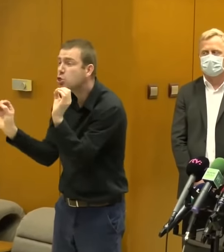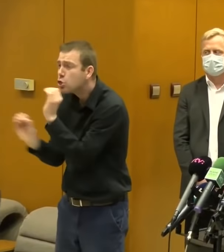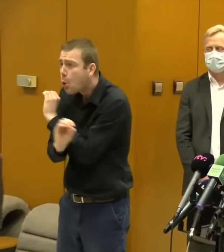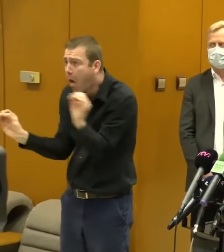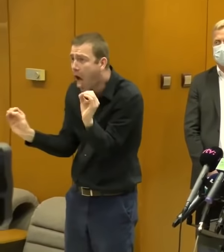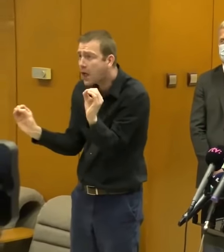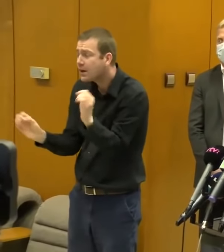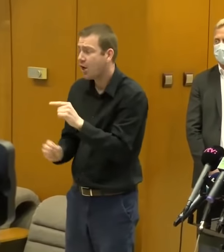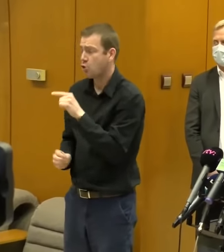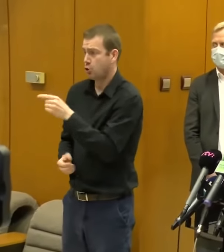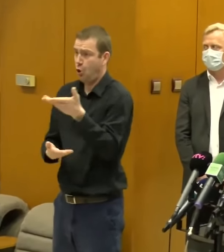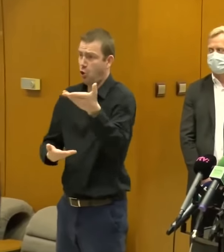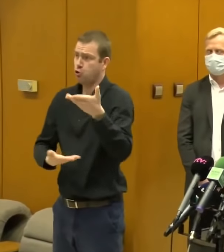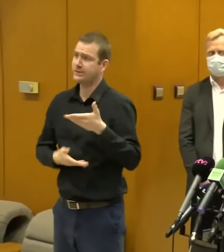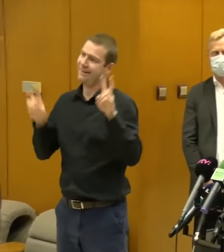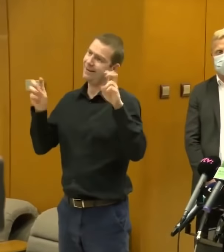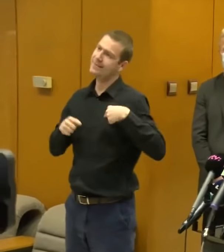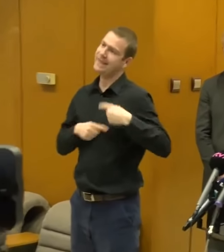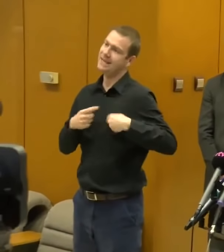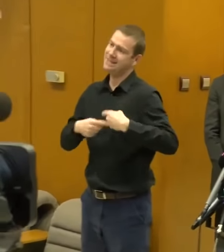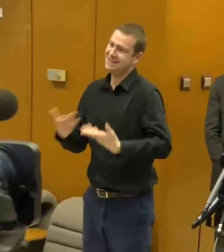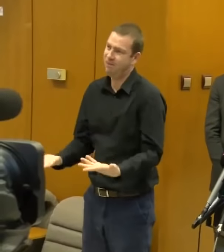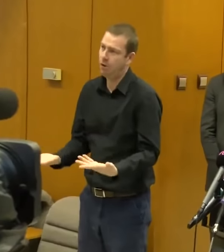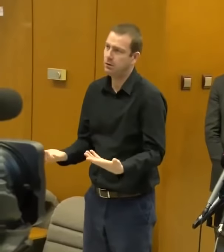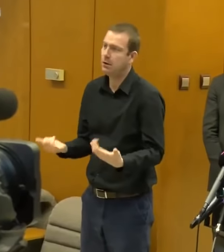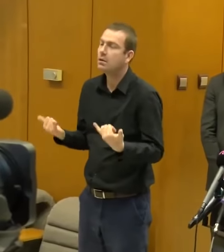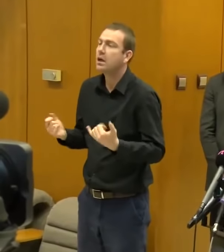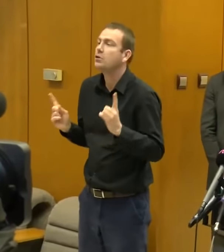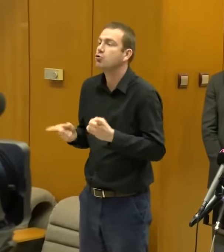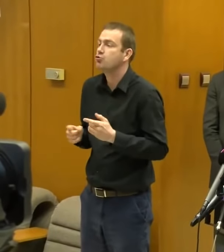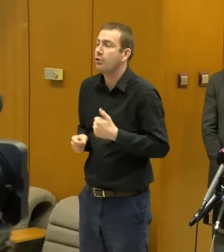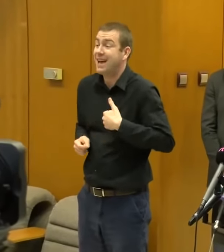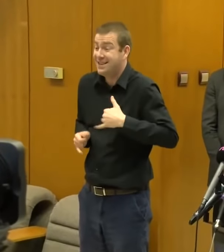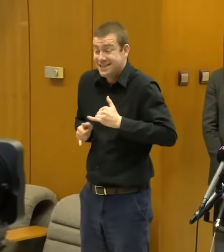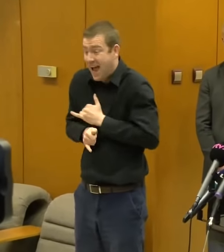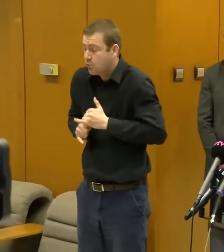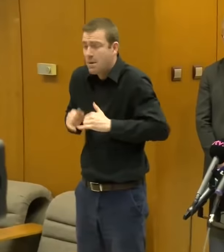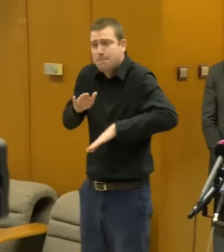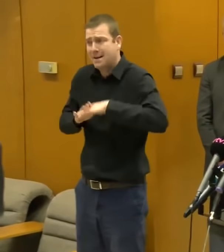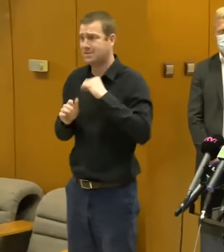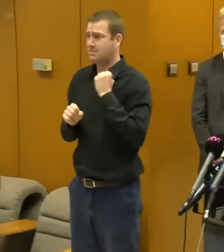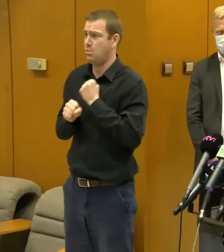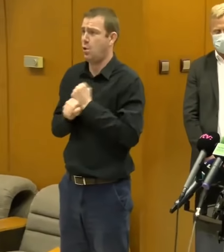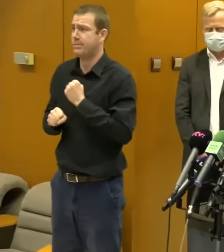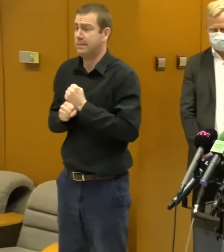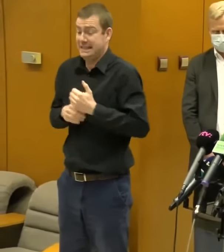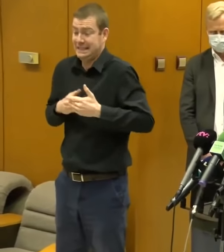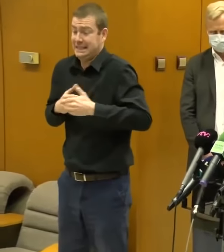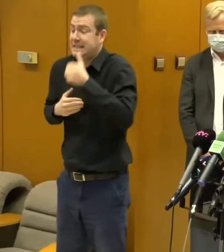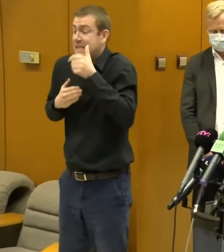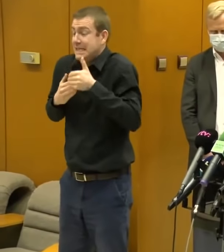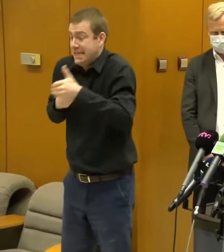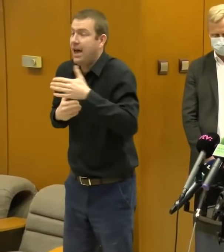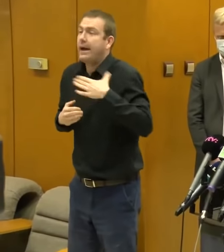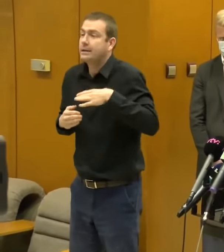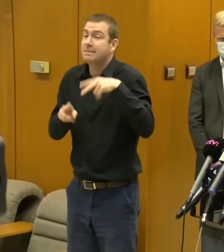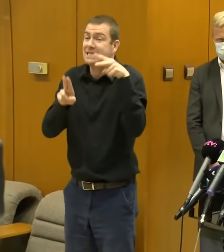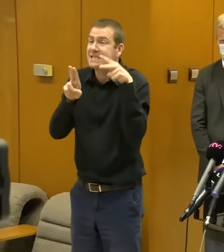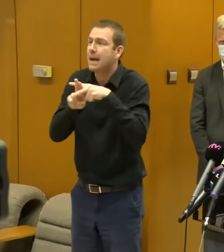dostali, tak s tým môžeme narábať. Robíme všetko preto, aby naozaj v najbližších dňoch sme mali k dispozícii dostatok ochranných